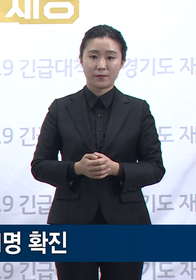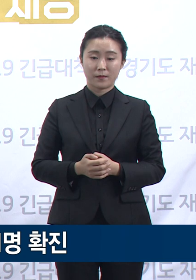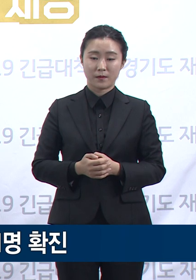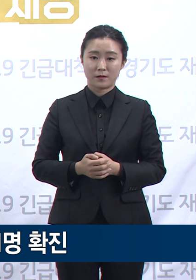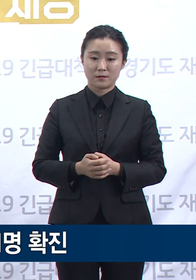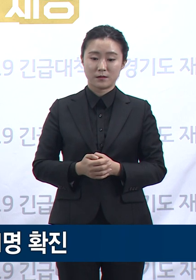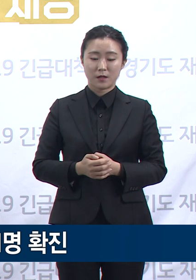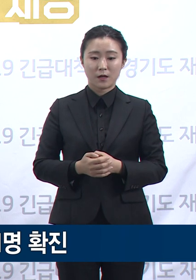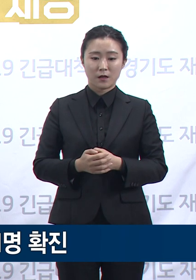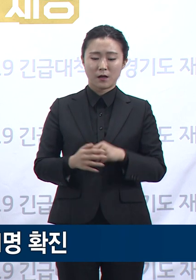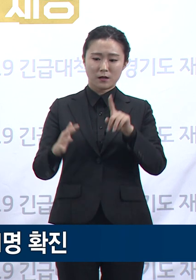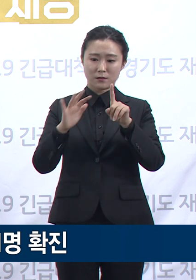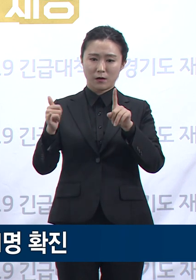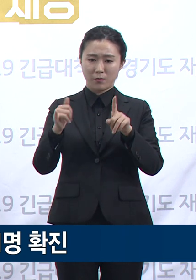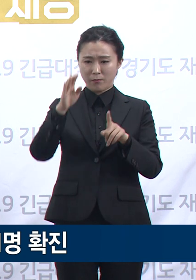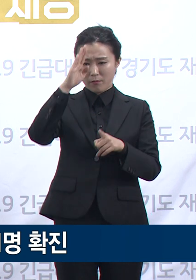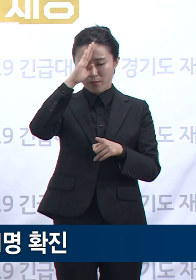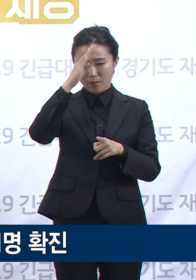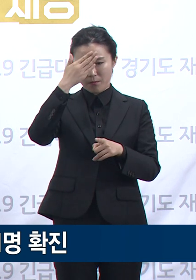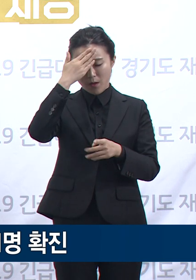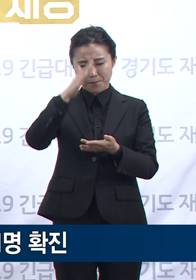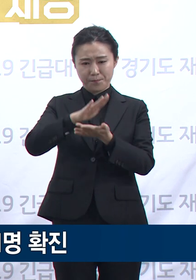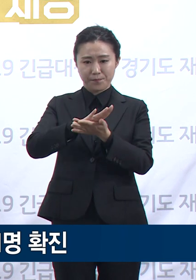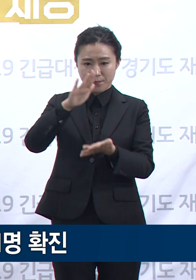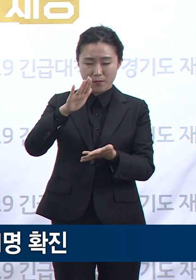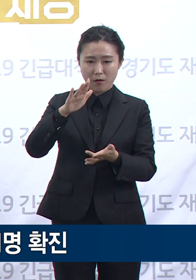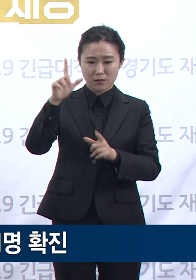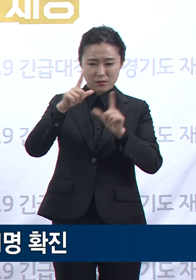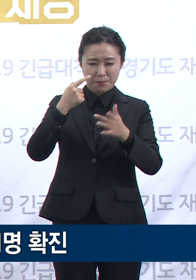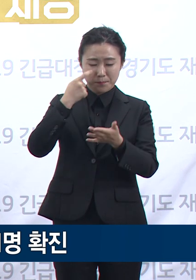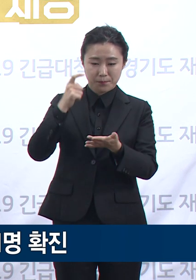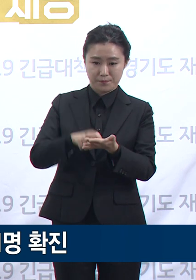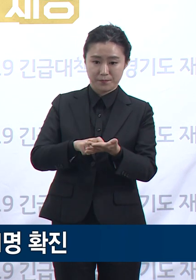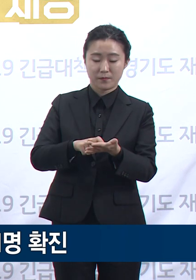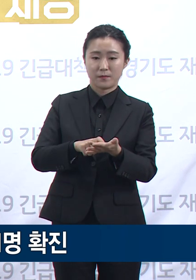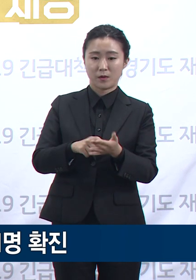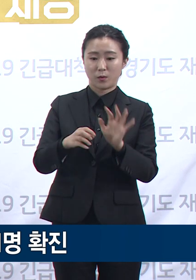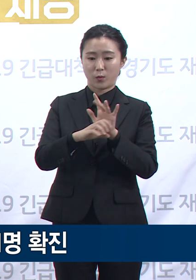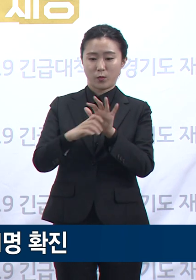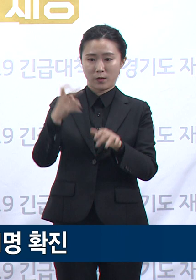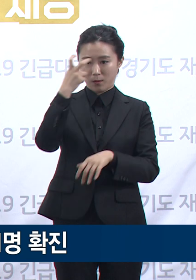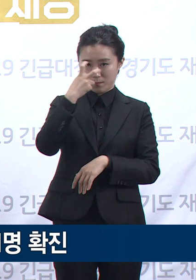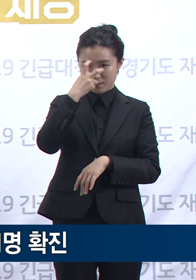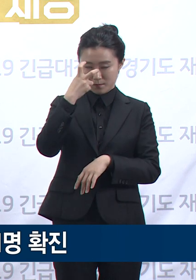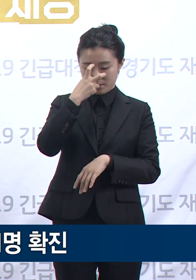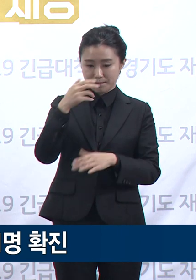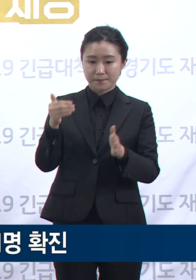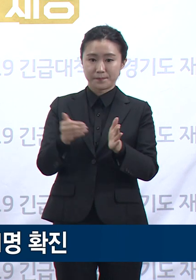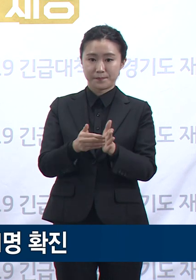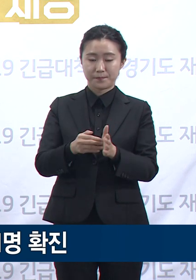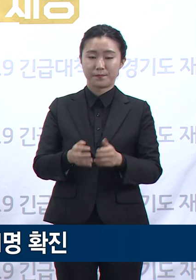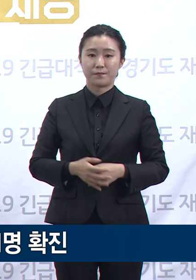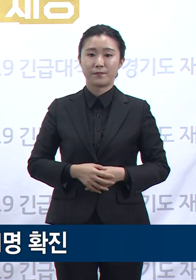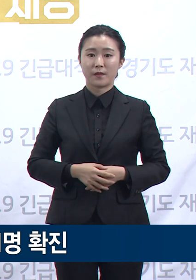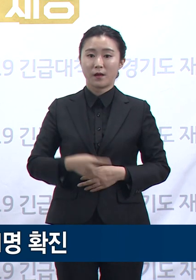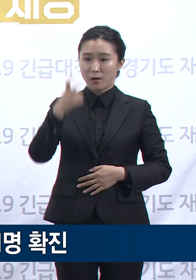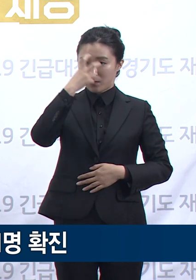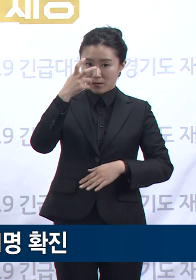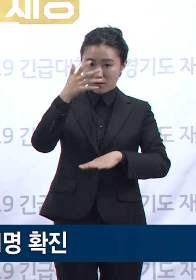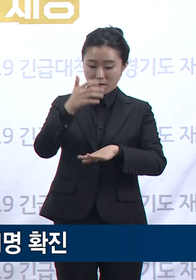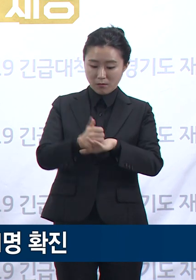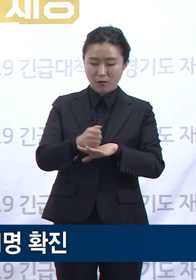명만 공항에서 코로나19 검사를 받았습니다. 이 유증상자는 당시 음성 판정을